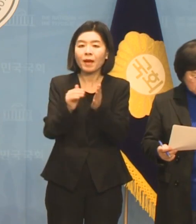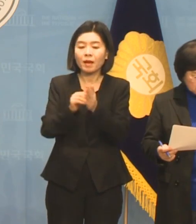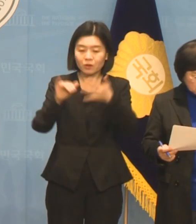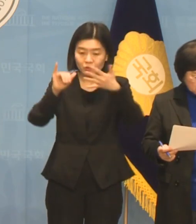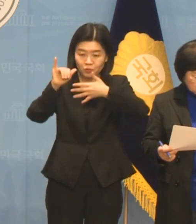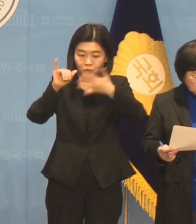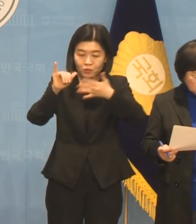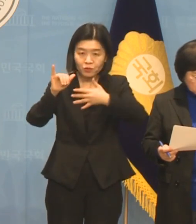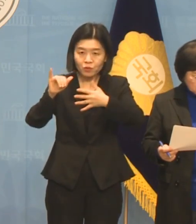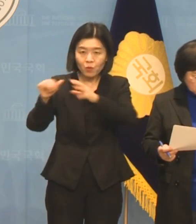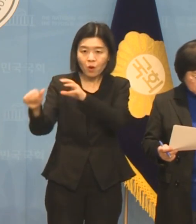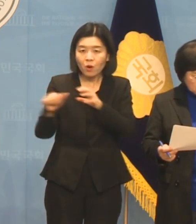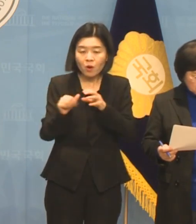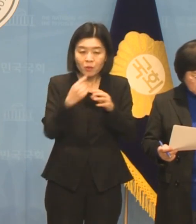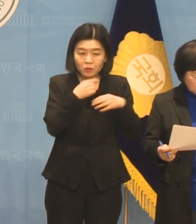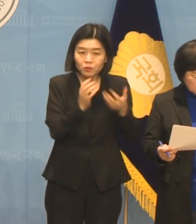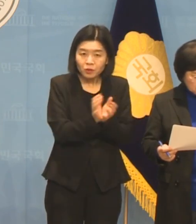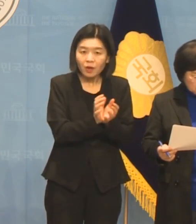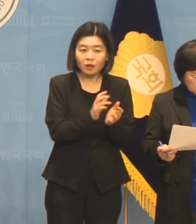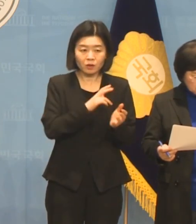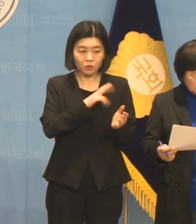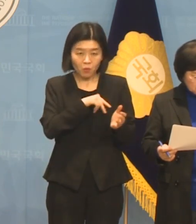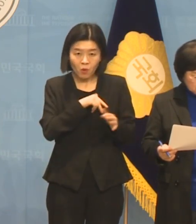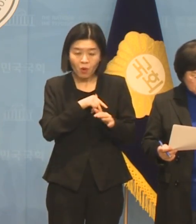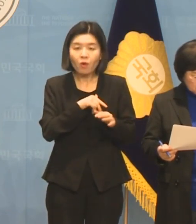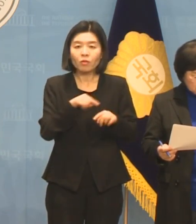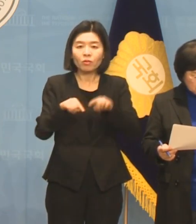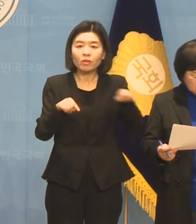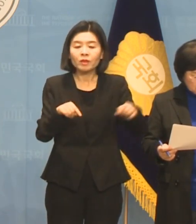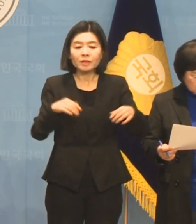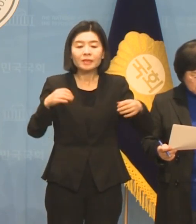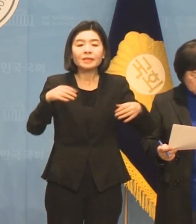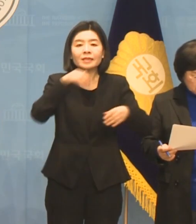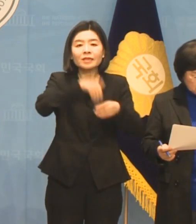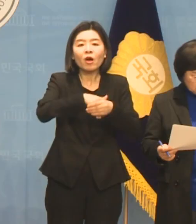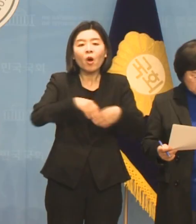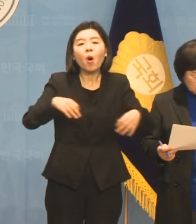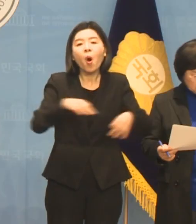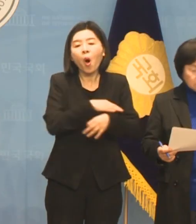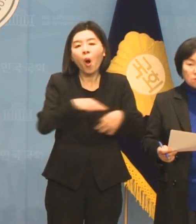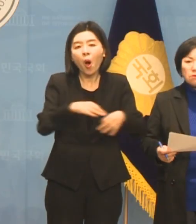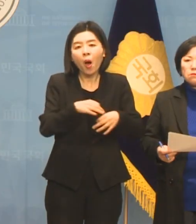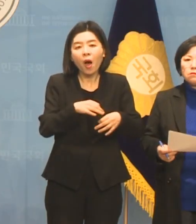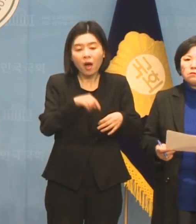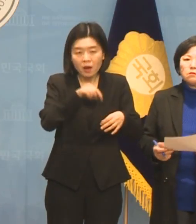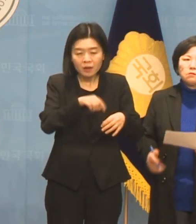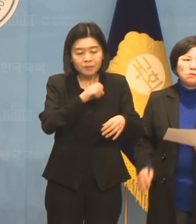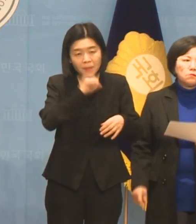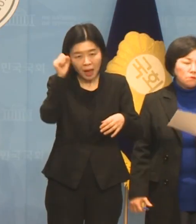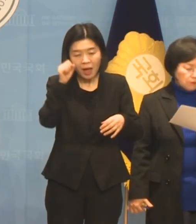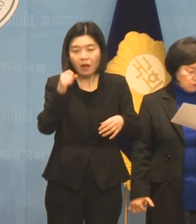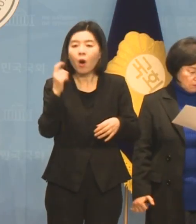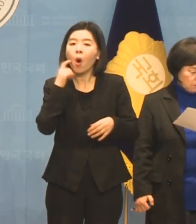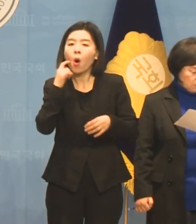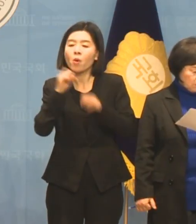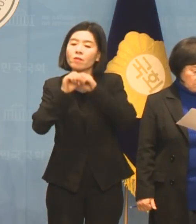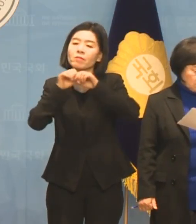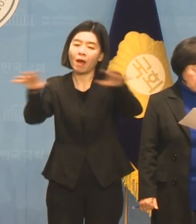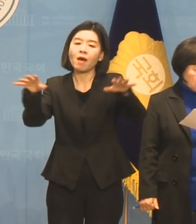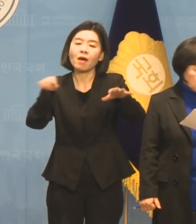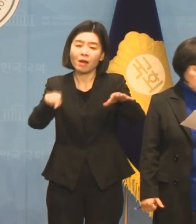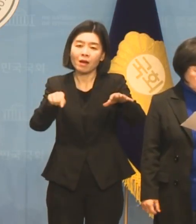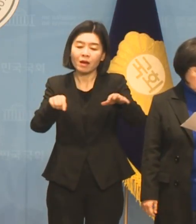채널을 통해 더불어민주당 소속 국회의원들이 부정선거로 당선되었다는 허위 사실을 유포했습니다.